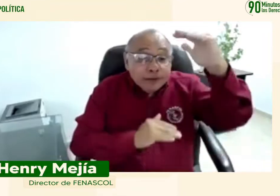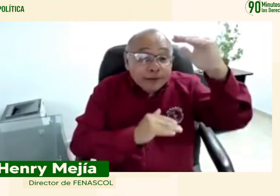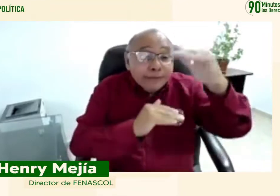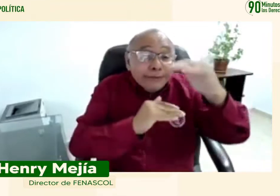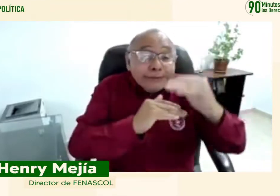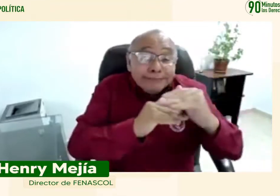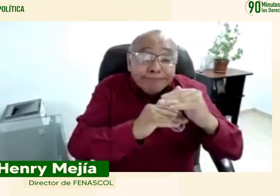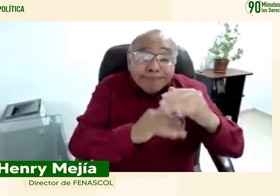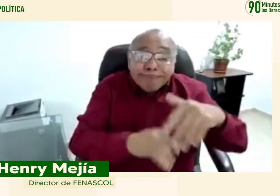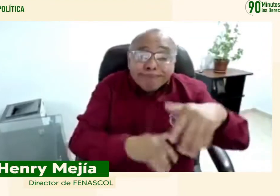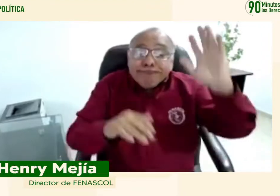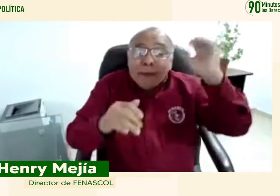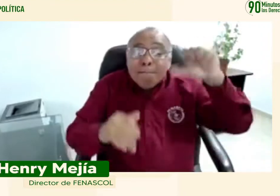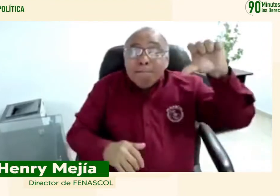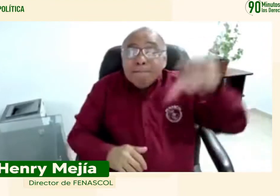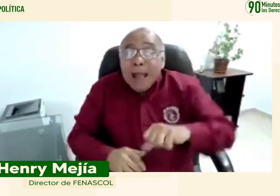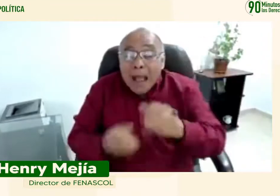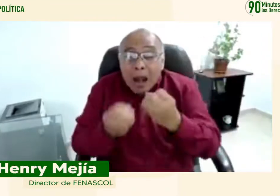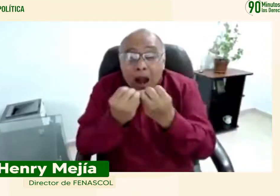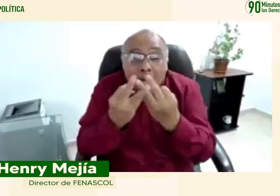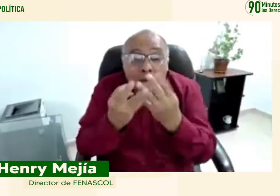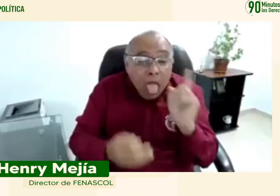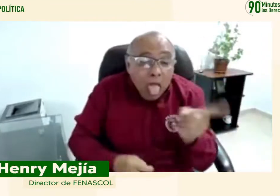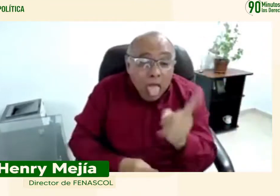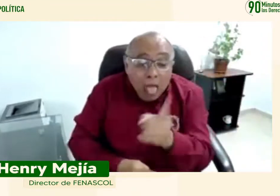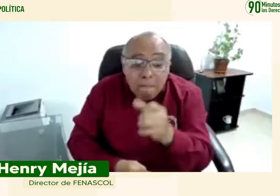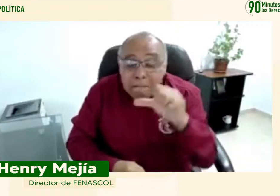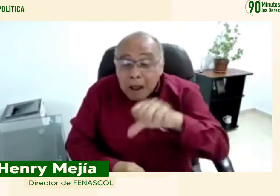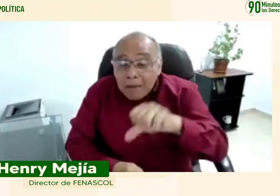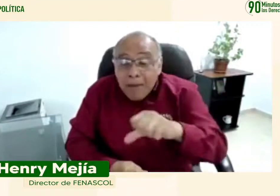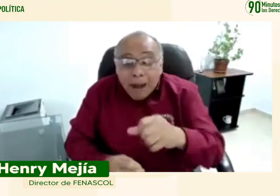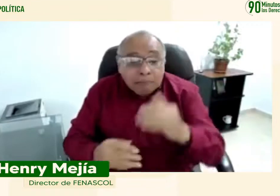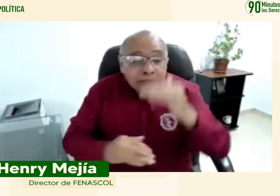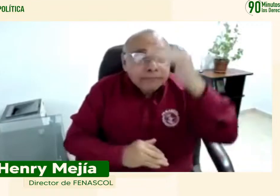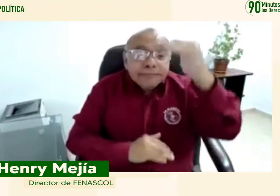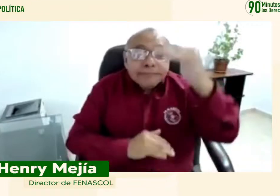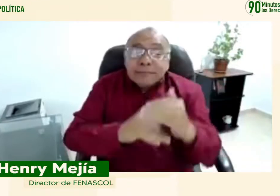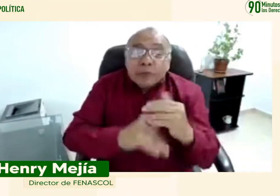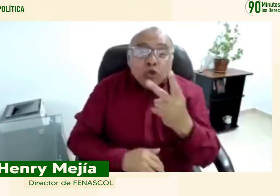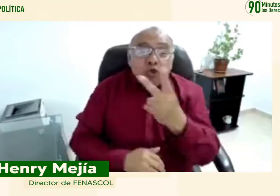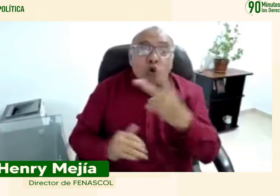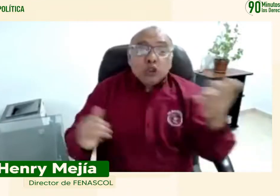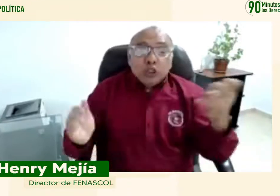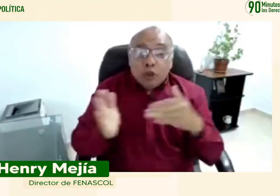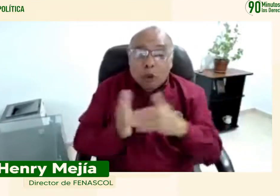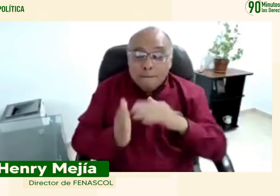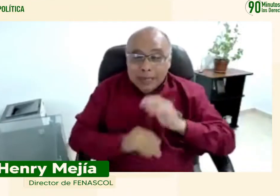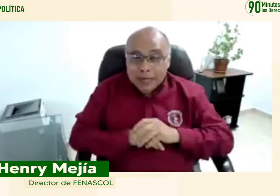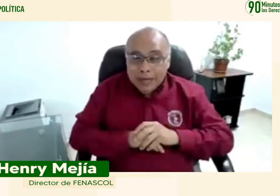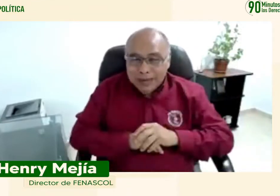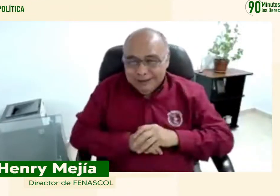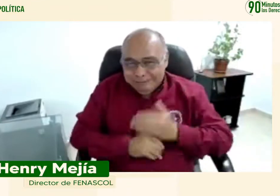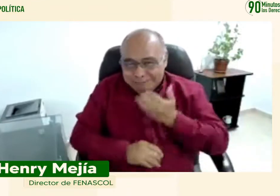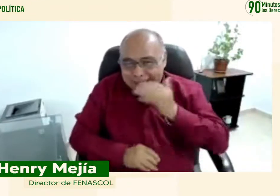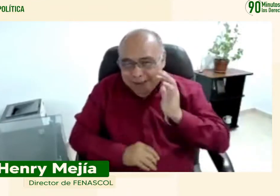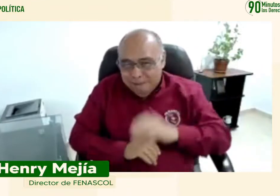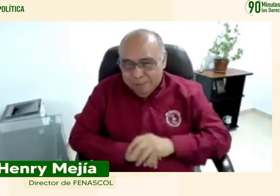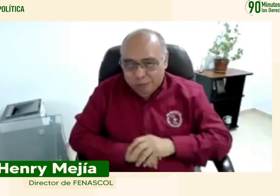puede que haya menos que estemos mal contadas más o menos unas 200.000 personas sordas